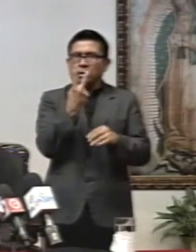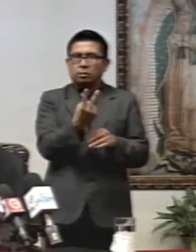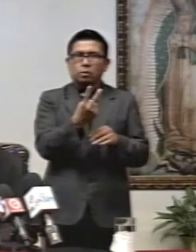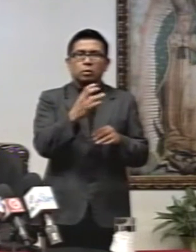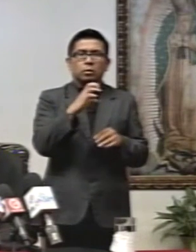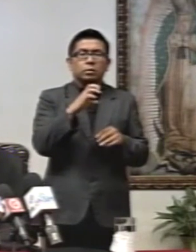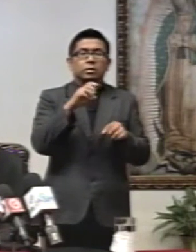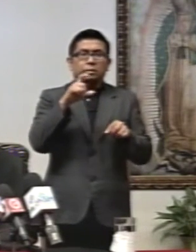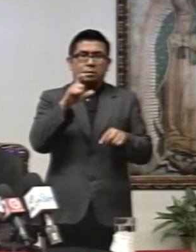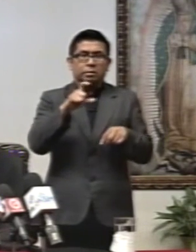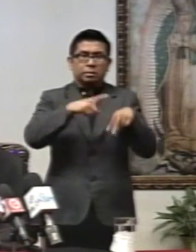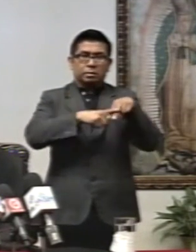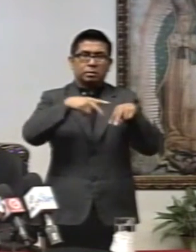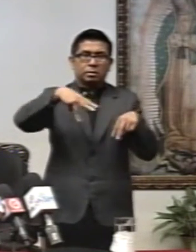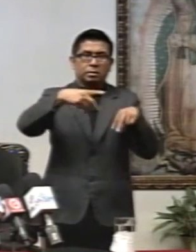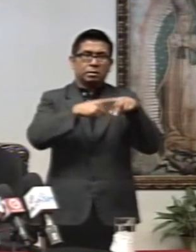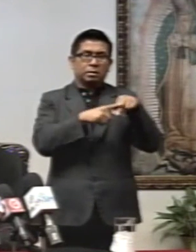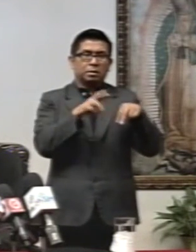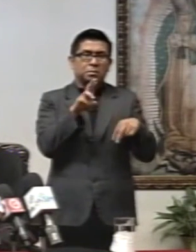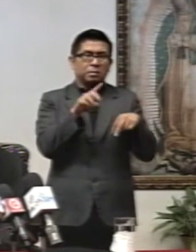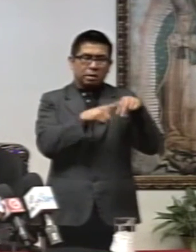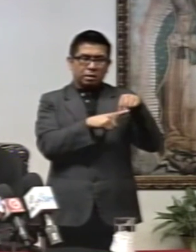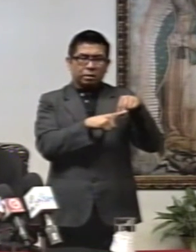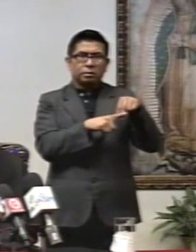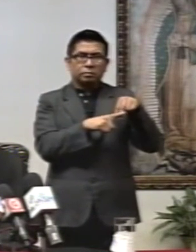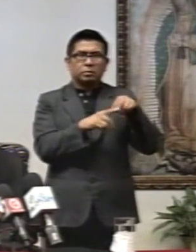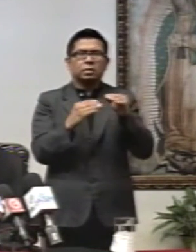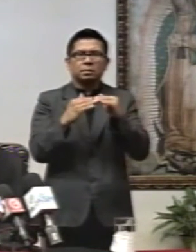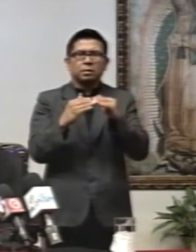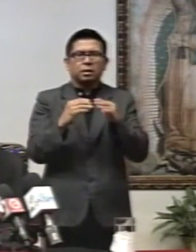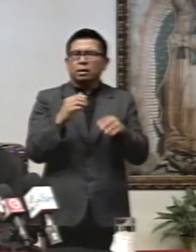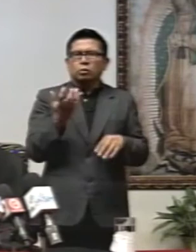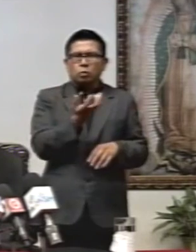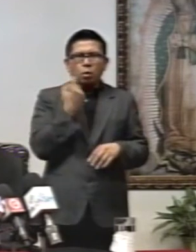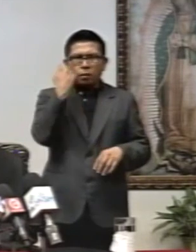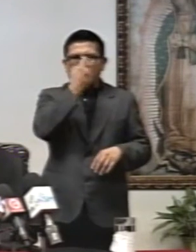el Senado y la Cámara Baja, puesto que se renueva todo,